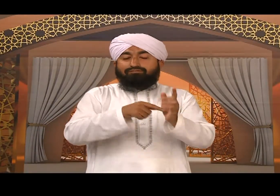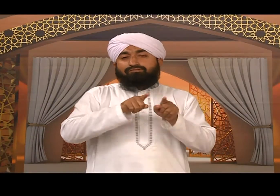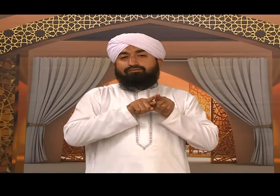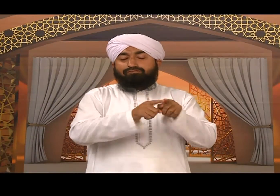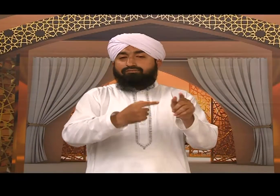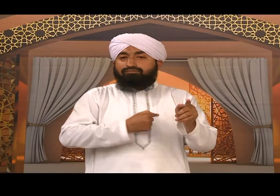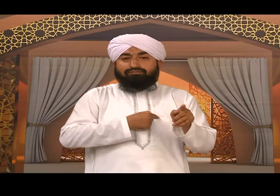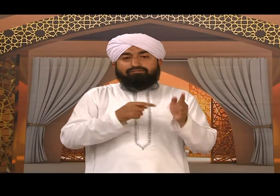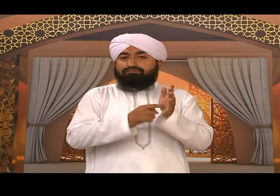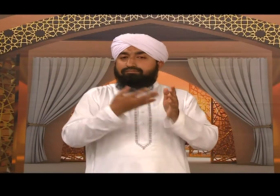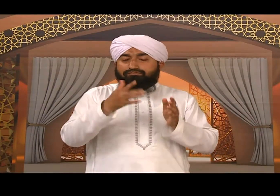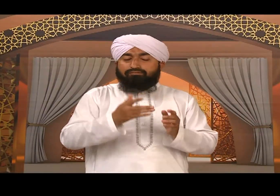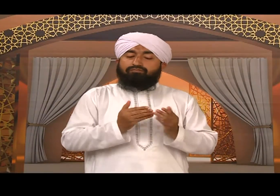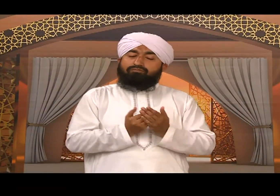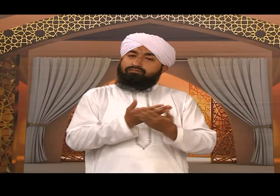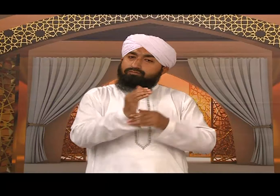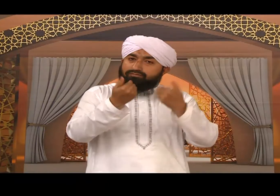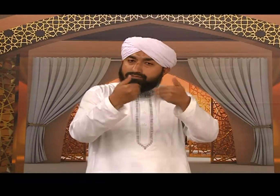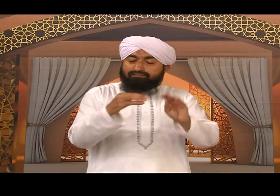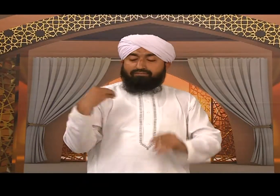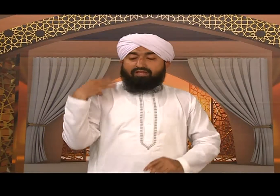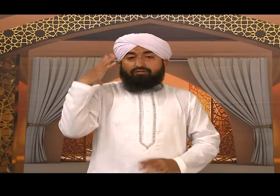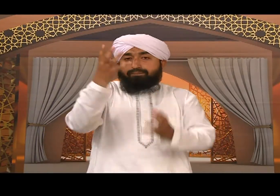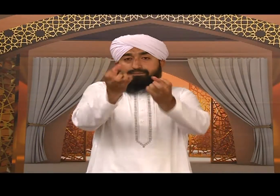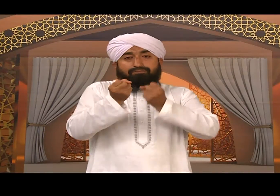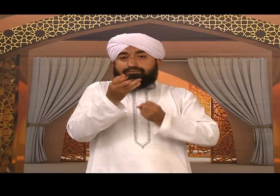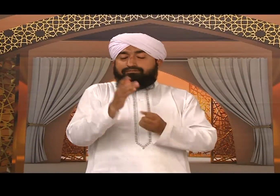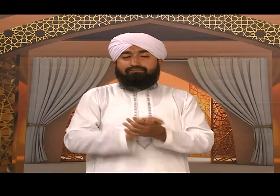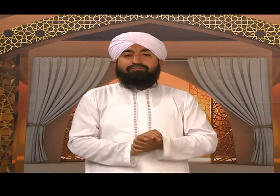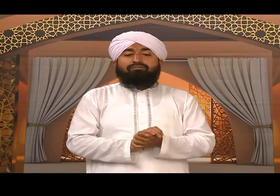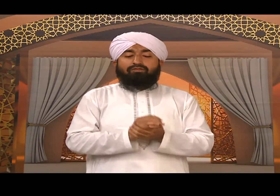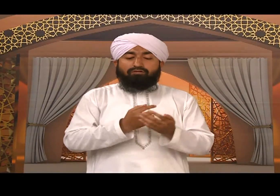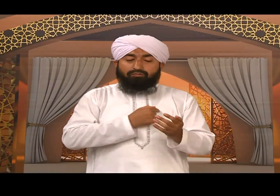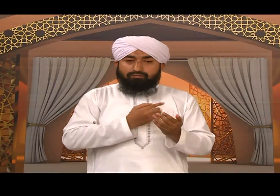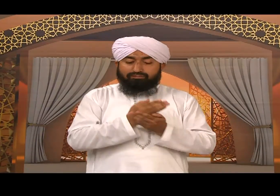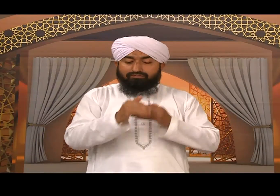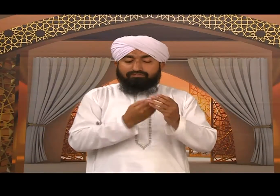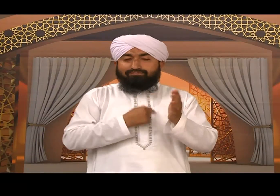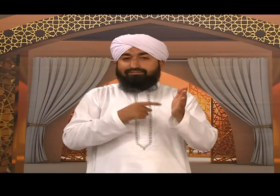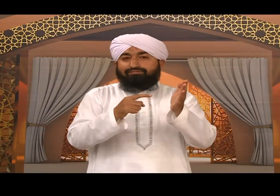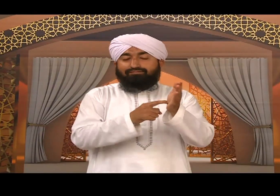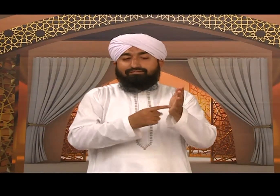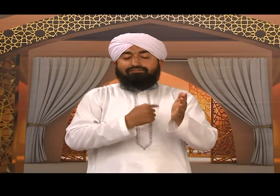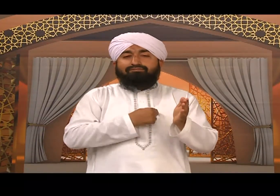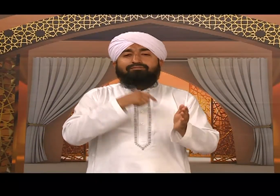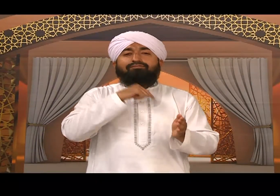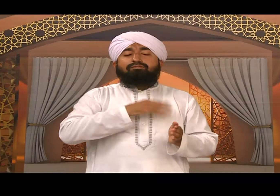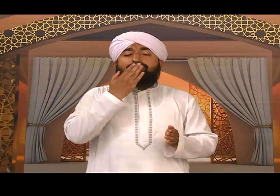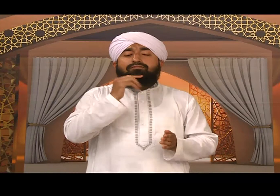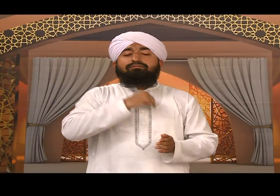نہ ہو تب بھی وضو ہو جائے گا مگر ثواب نہیں ملے گا۔ وضو کے لیے نیت کرنا سنت ہے۔ نیت دل کے ارادے کو کہتے